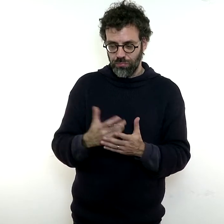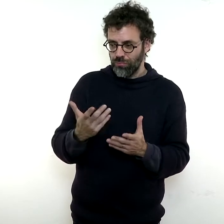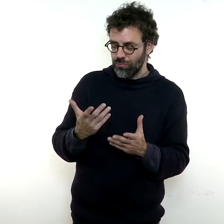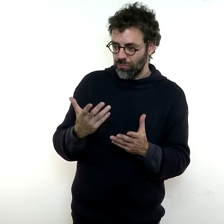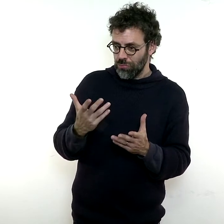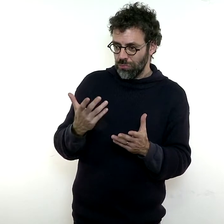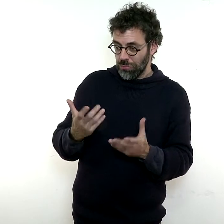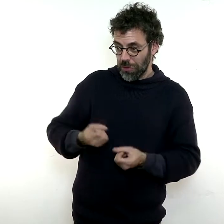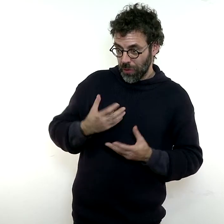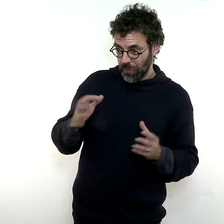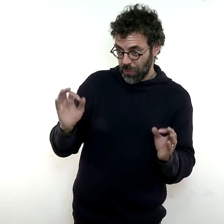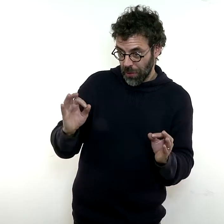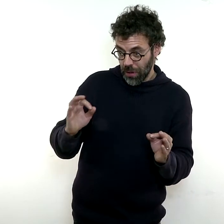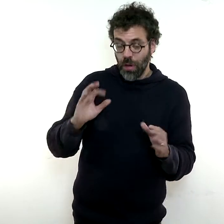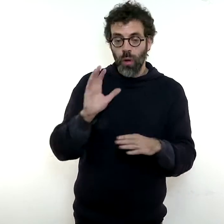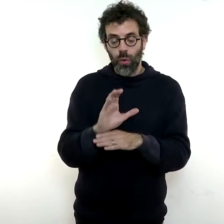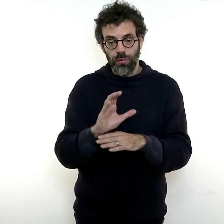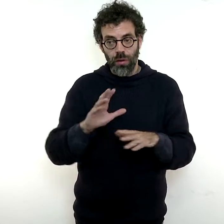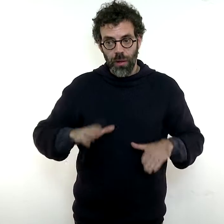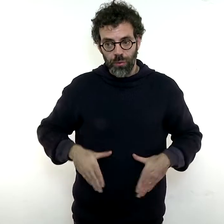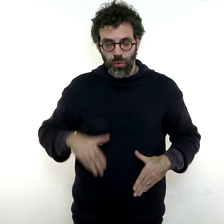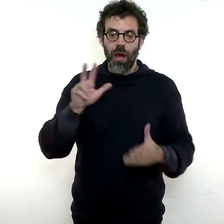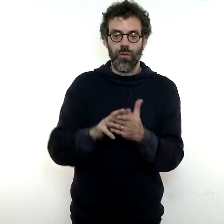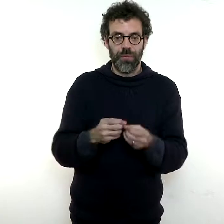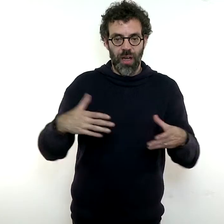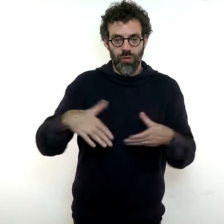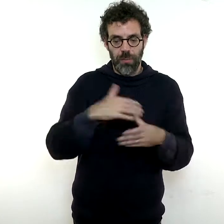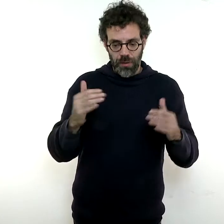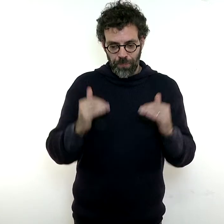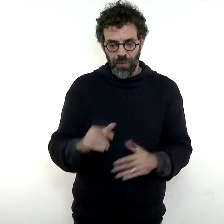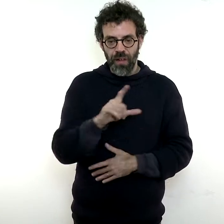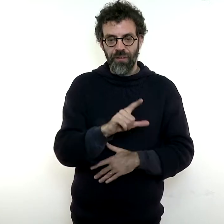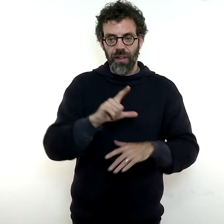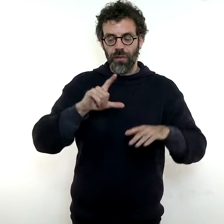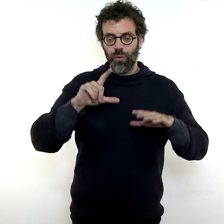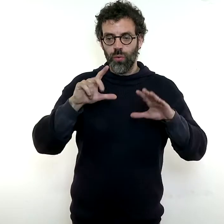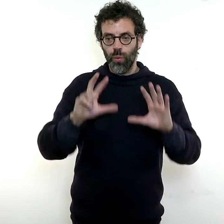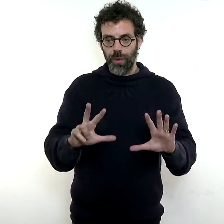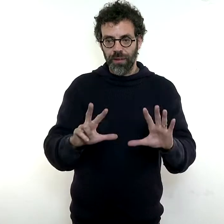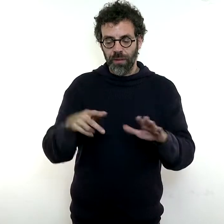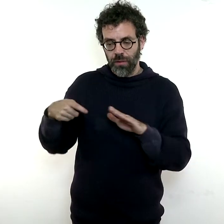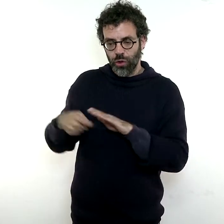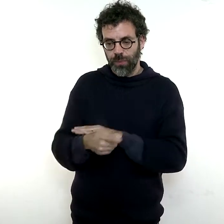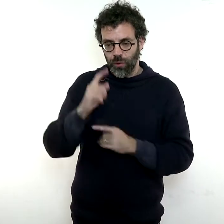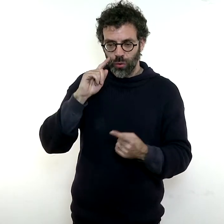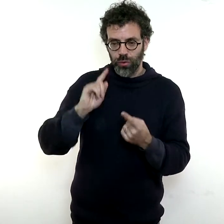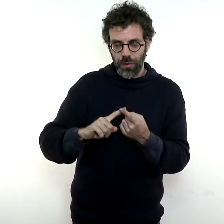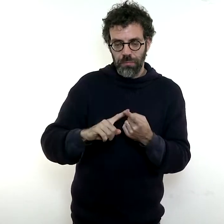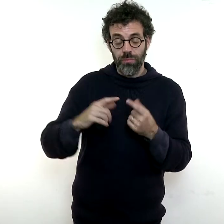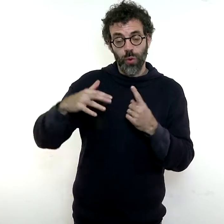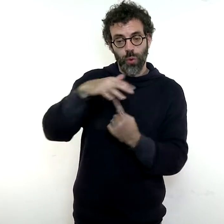Contre? Abstention? Adopté à l'unanimité. Affaire 28, attribution de subventions dans le cadre de la thématique